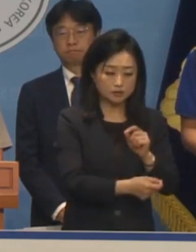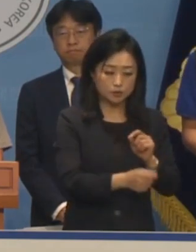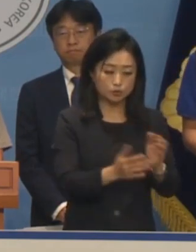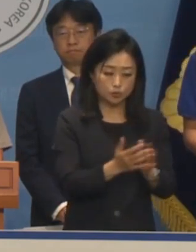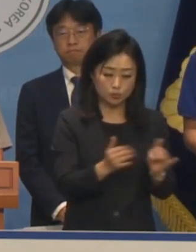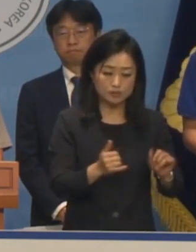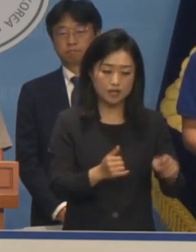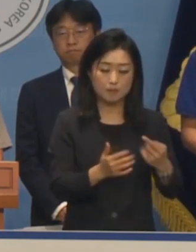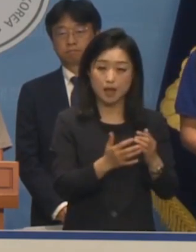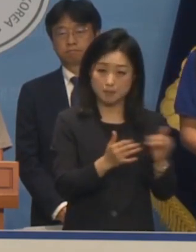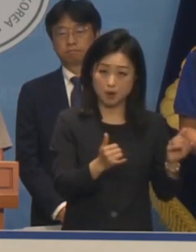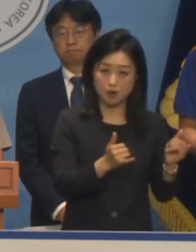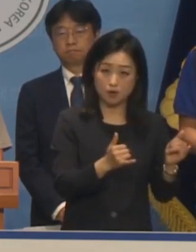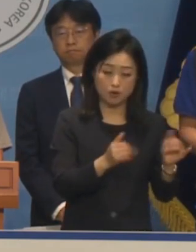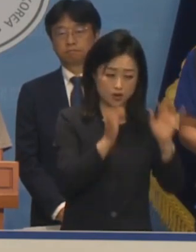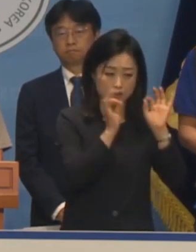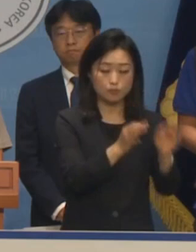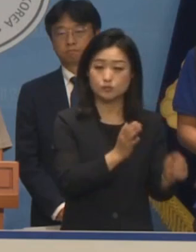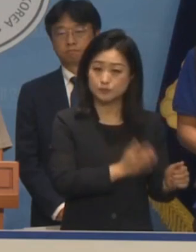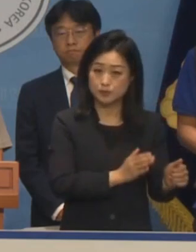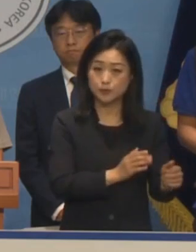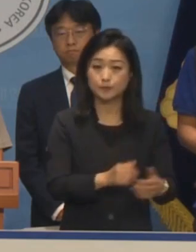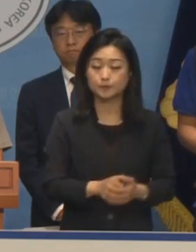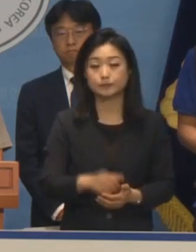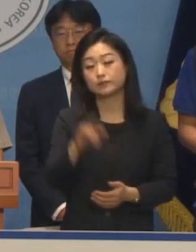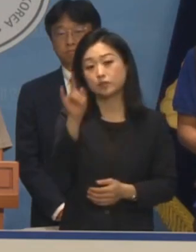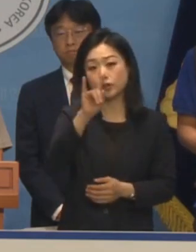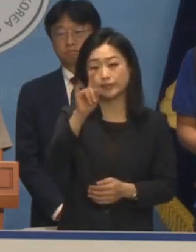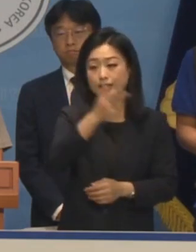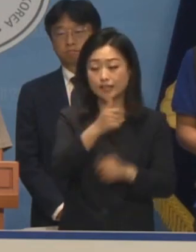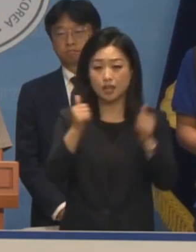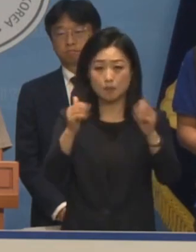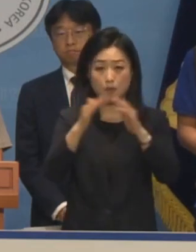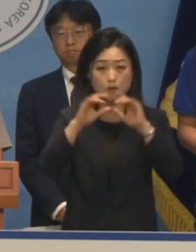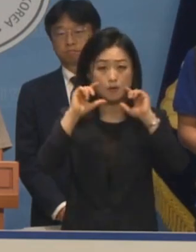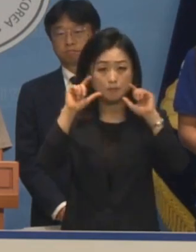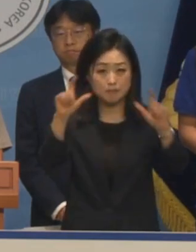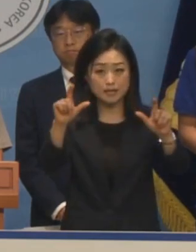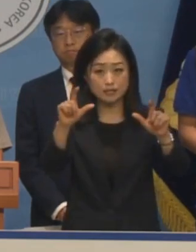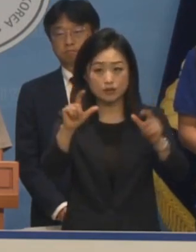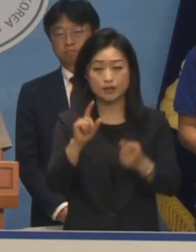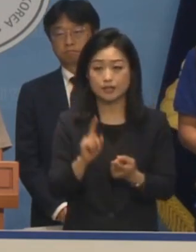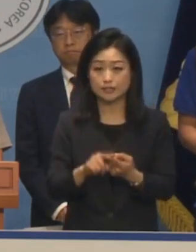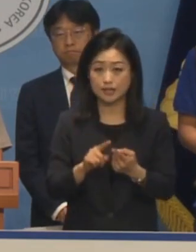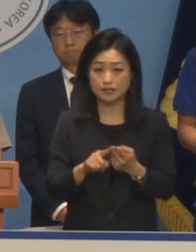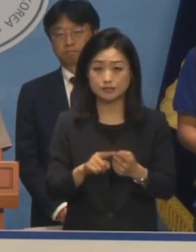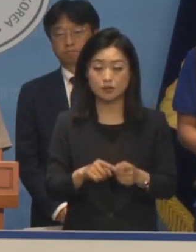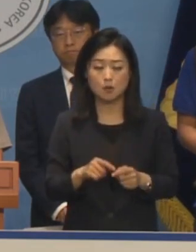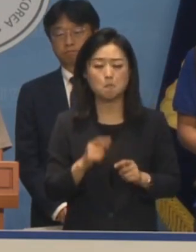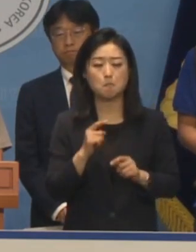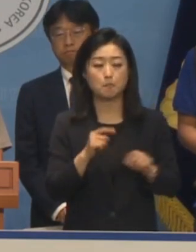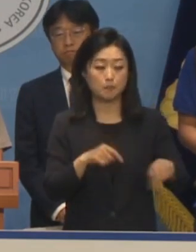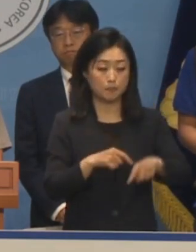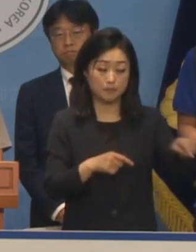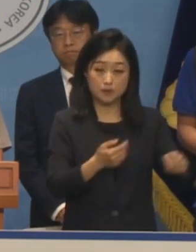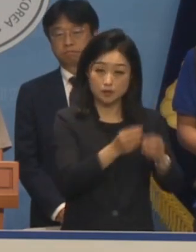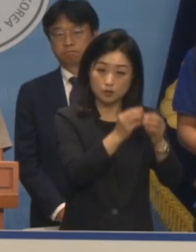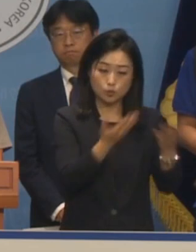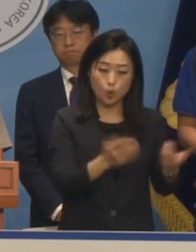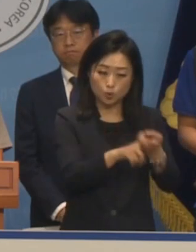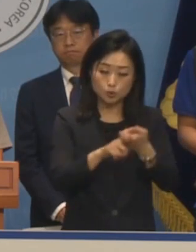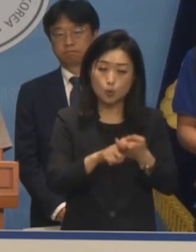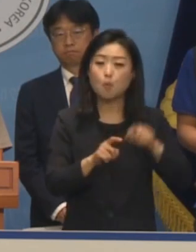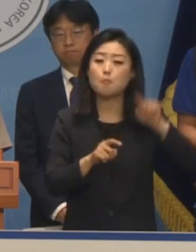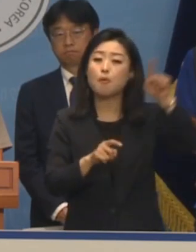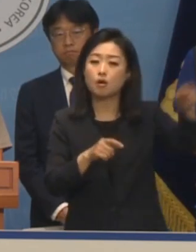입증하고 있습니다 현대제철은 대법원 판결이 난 인호는 원거 원거리 교육 배치하고 판결을 기다리는 인원은